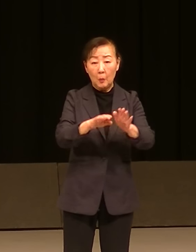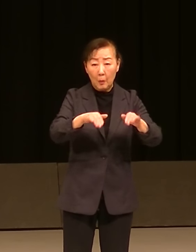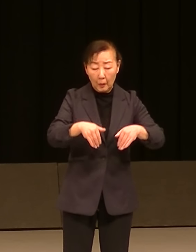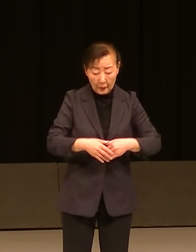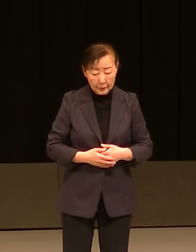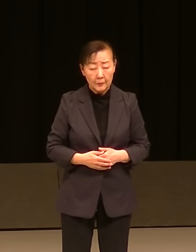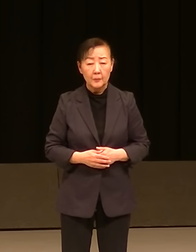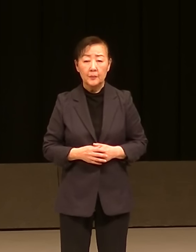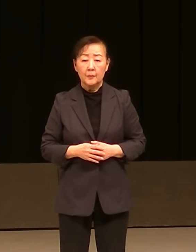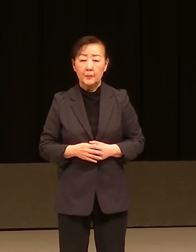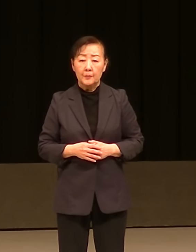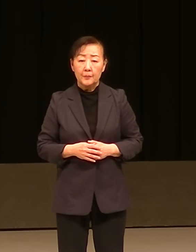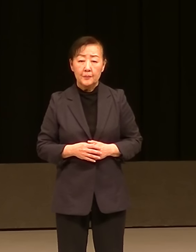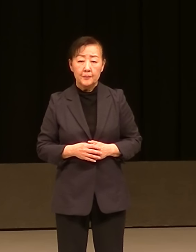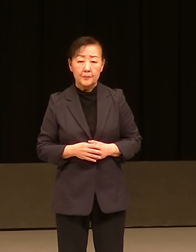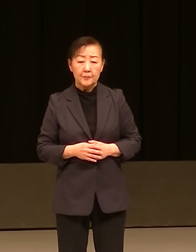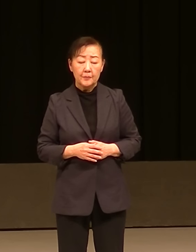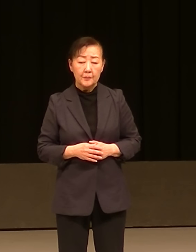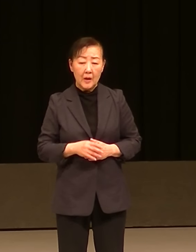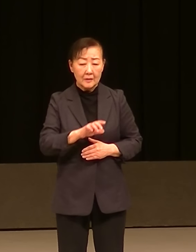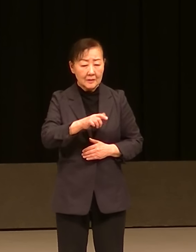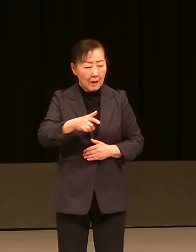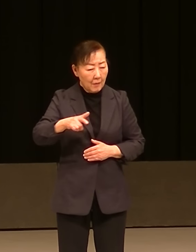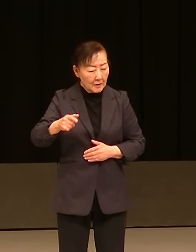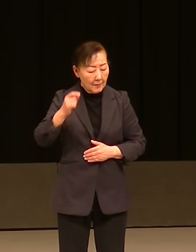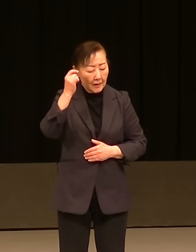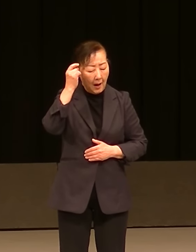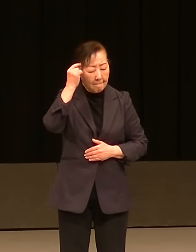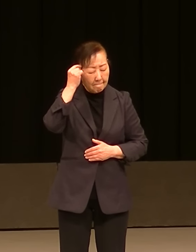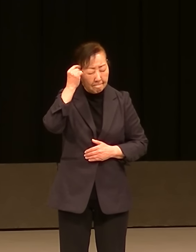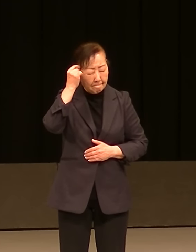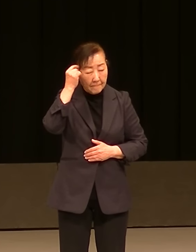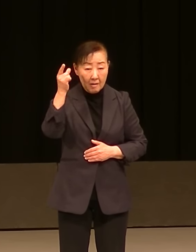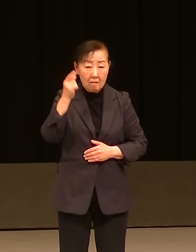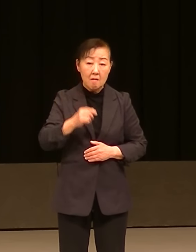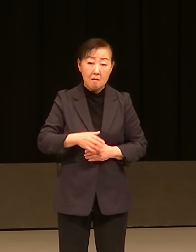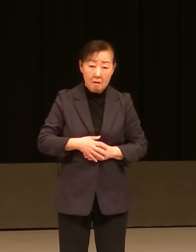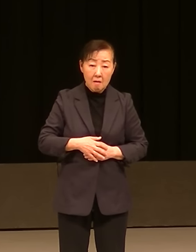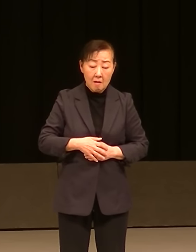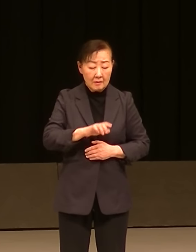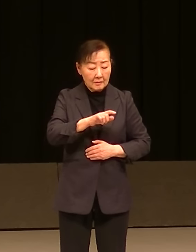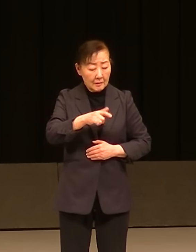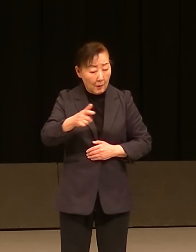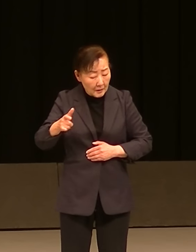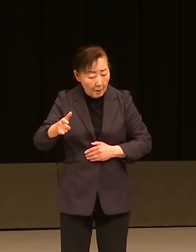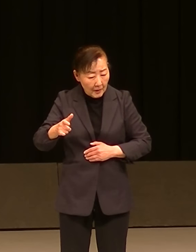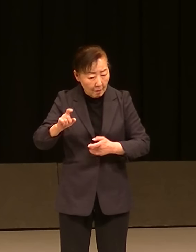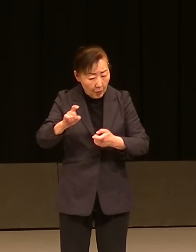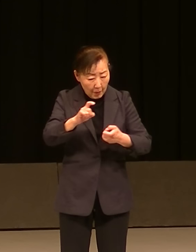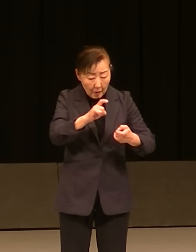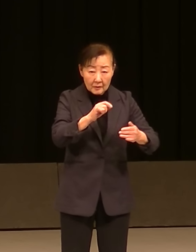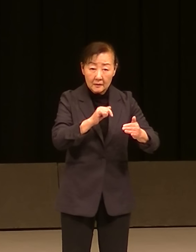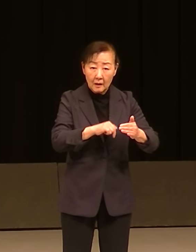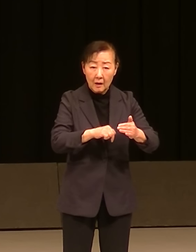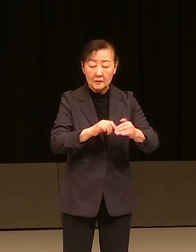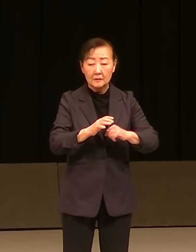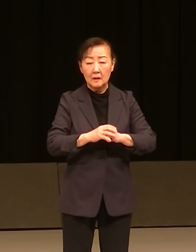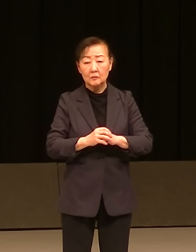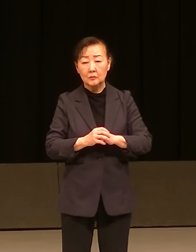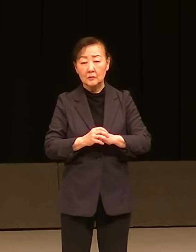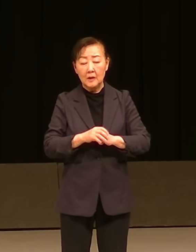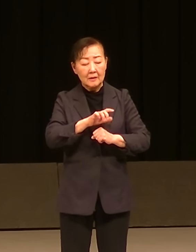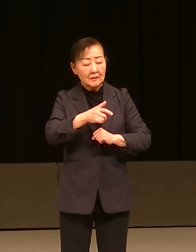ございますが、そのさまざまなインスピレーションを得たさまざまなフレーズの中に出ている